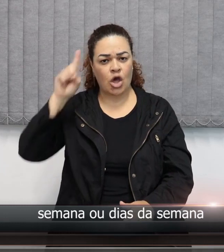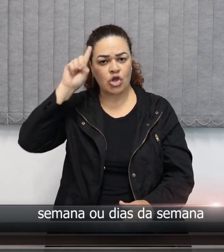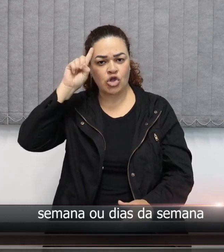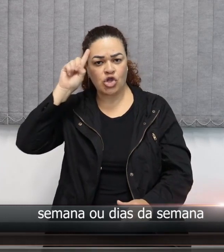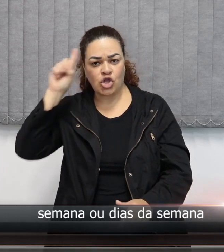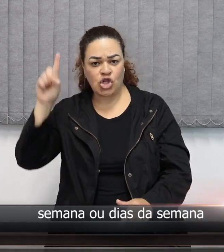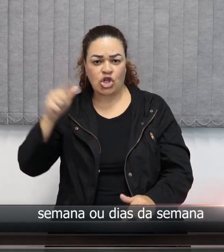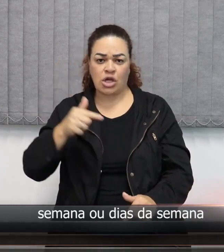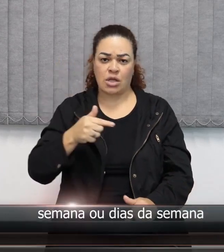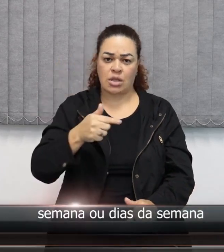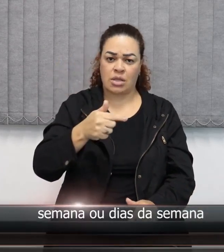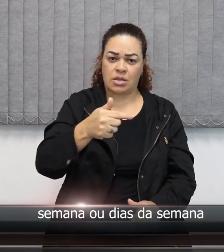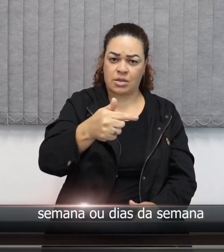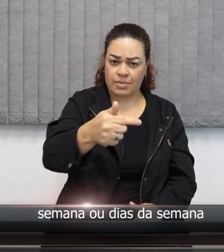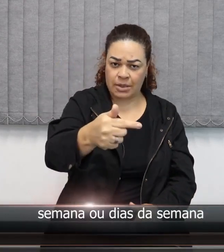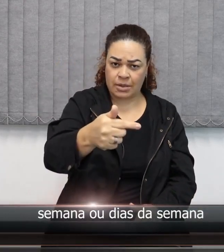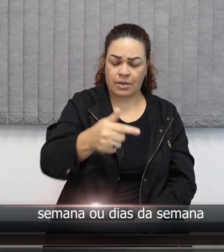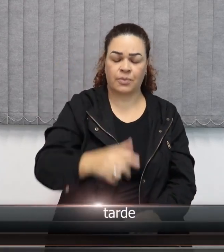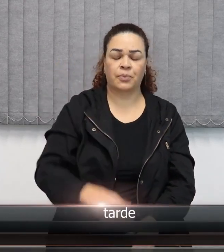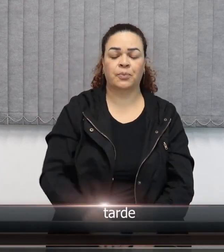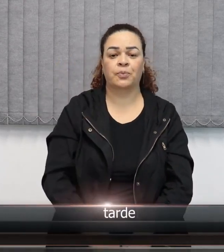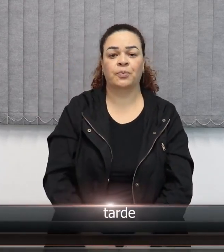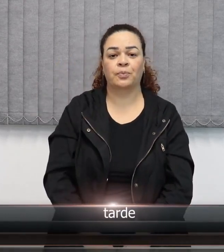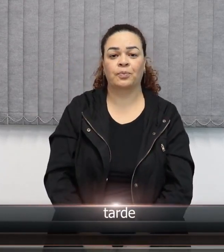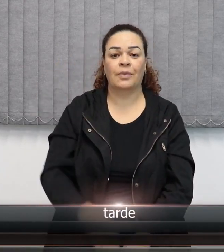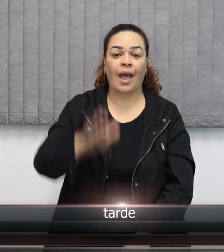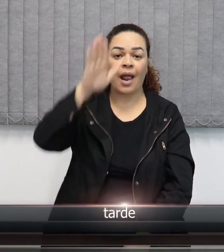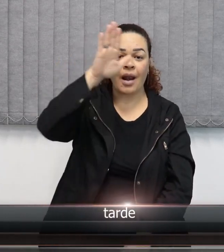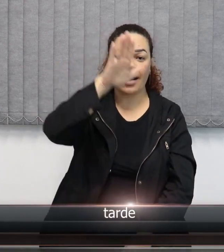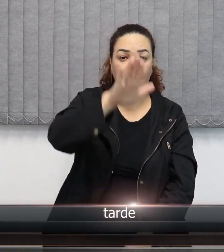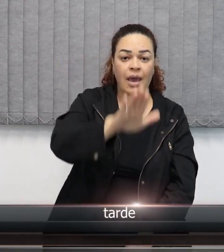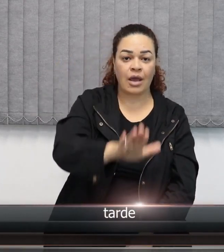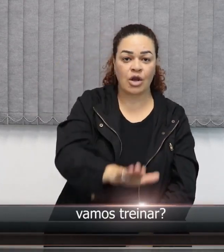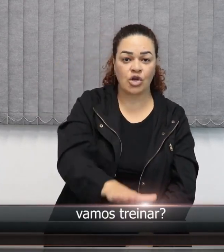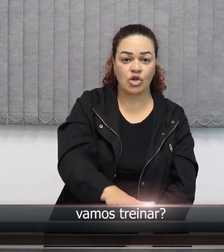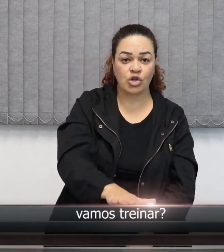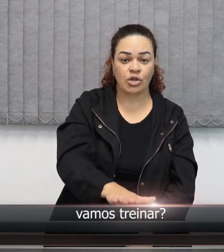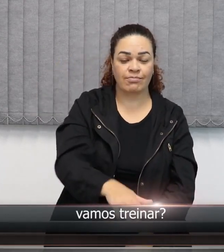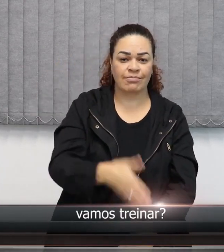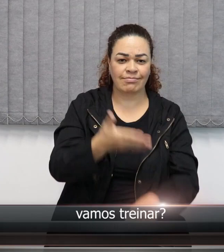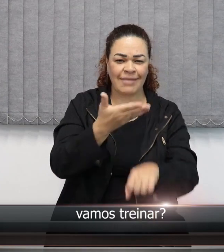semana, tarde. Vamos treinar?